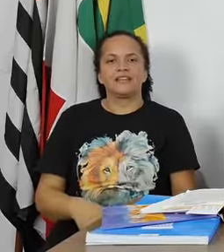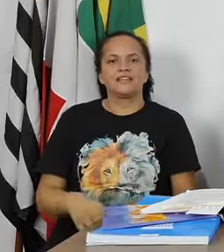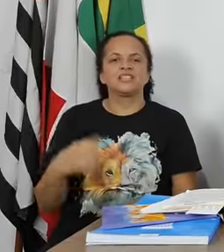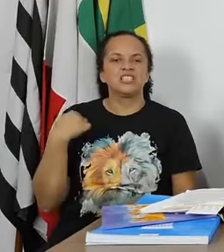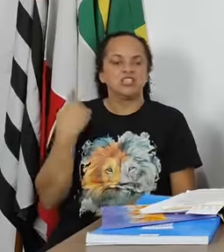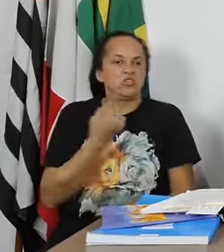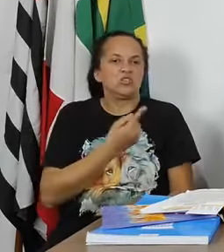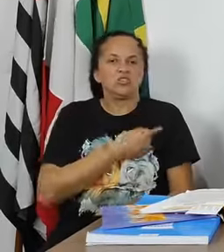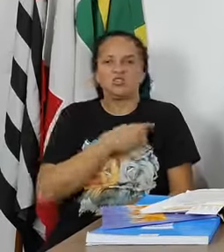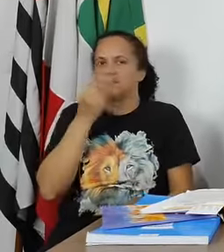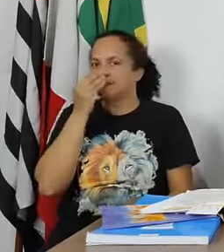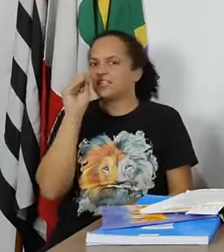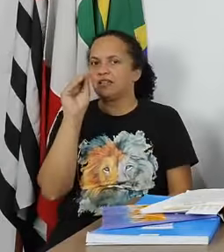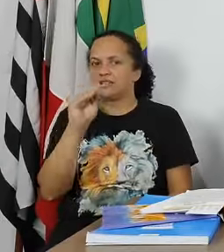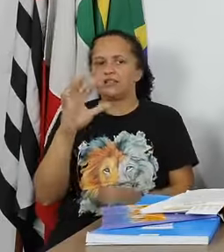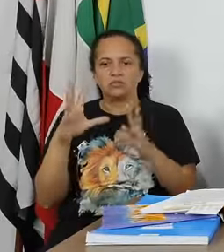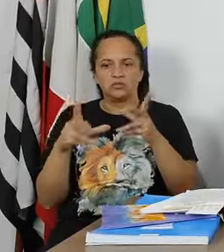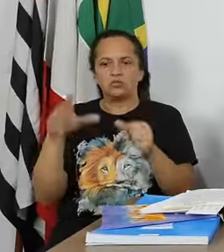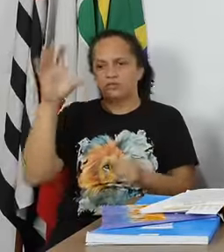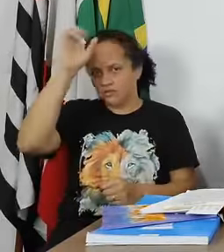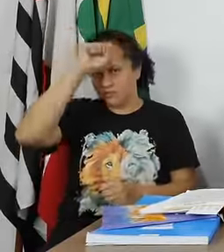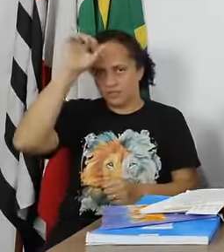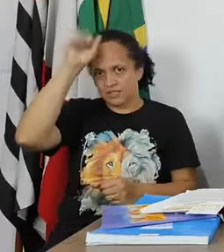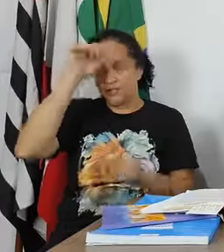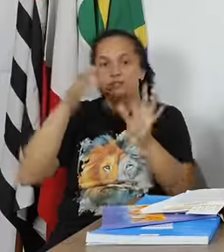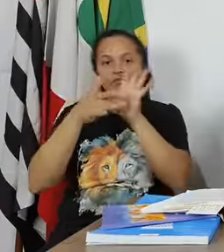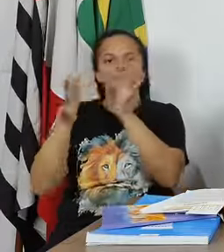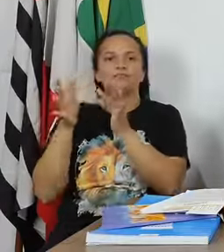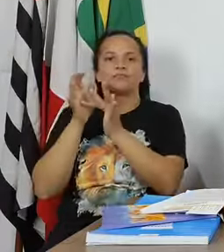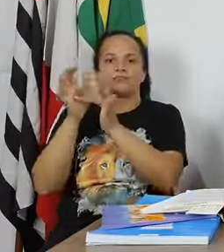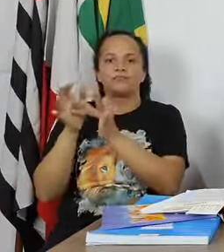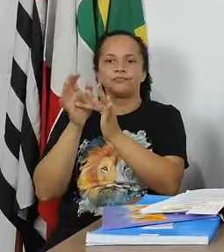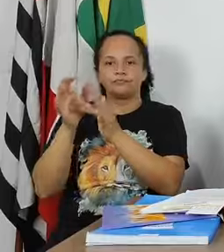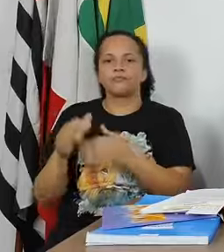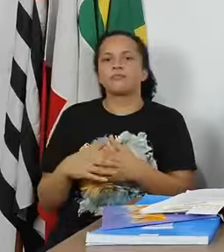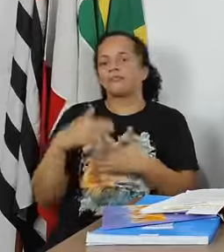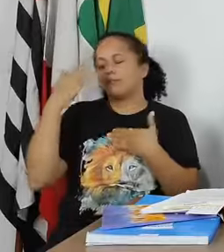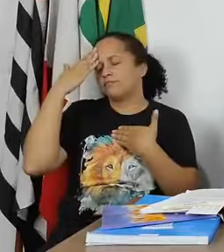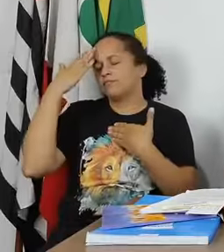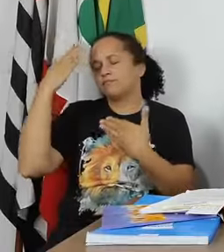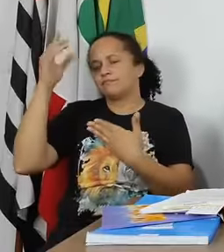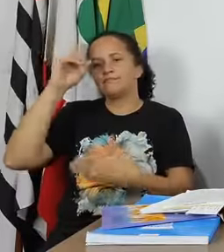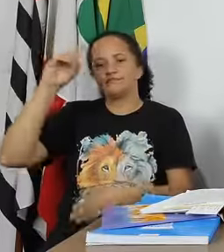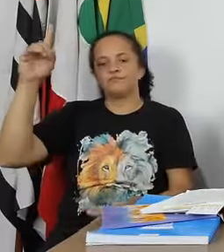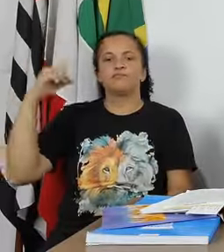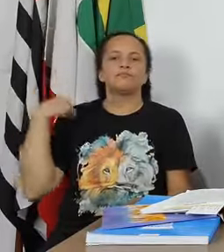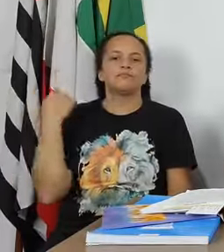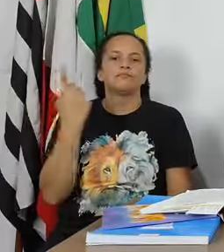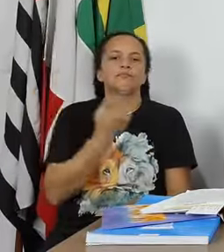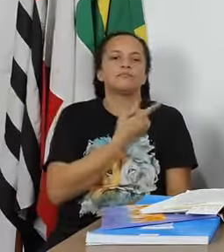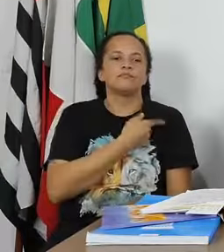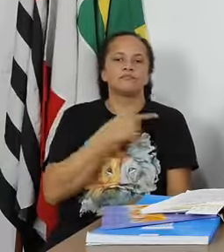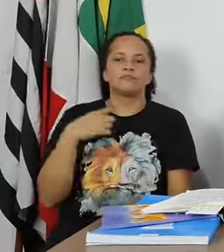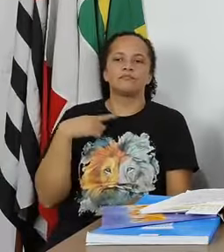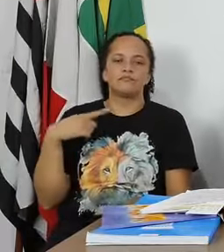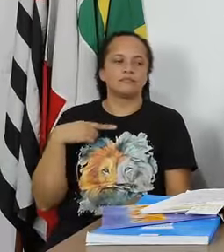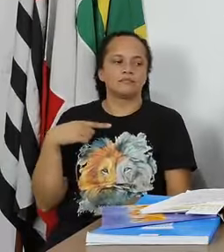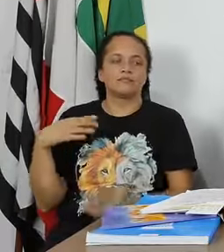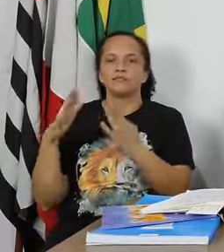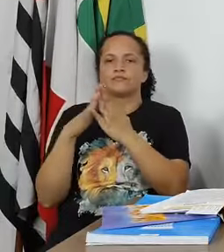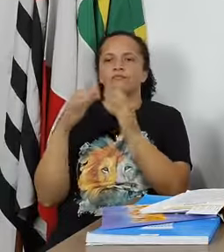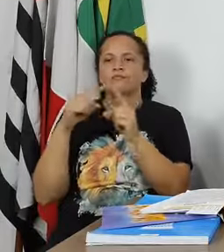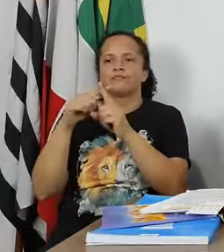abdicar de tudo que a gente tem aprendido em Cristo, né? Graças a Deus, né, nós temos aqui uma igreja que nos ensina